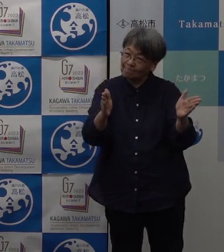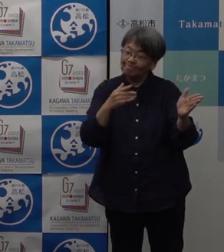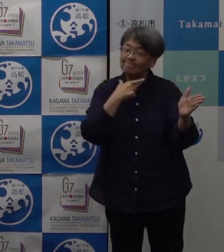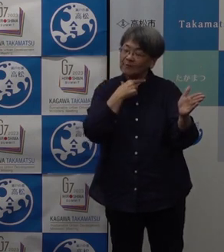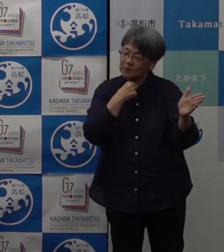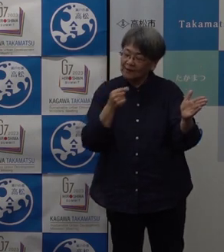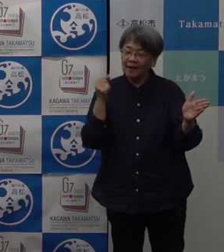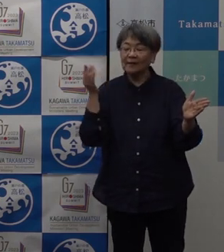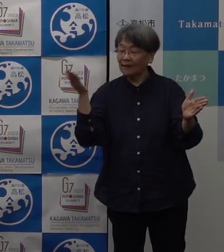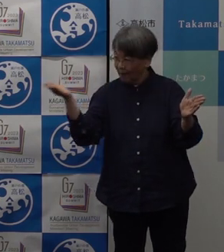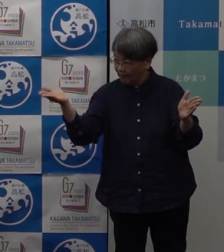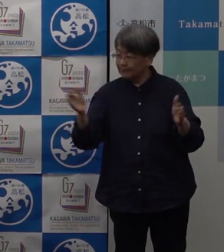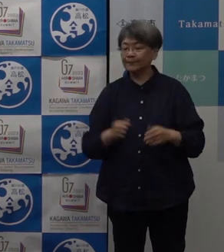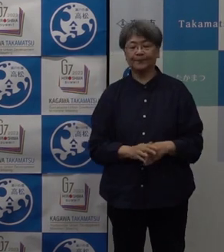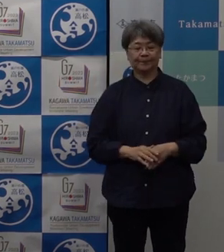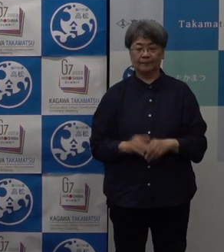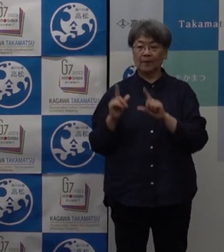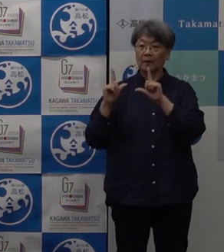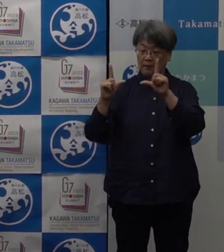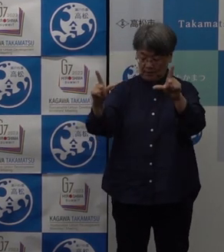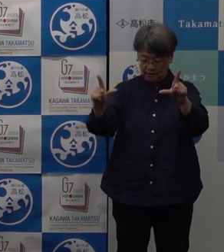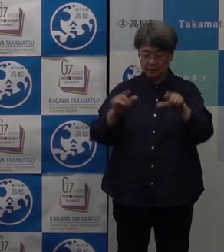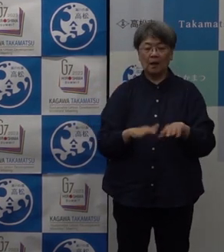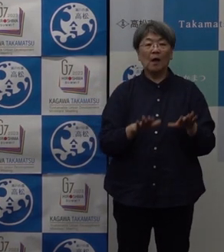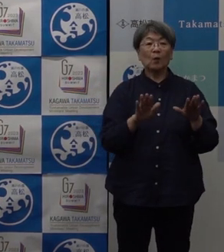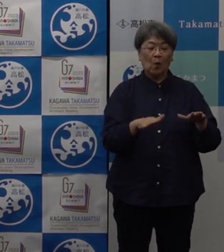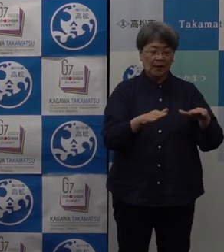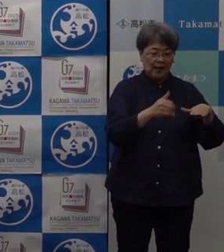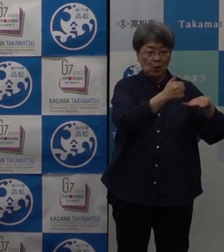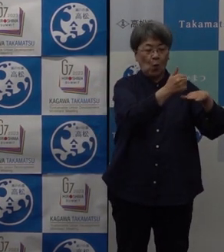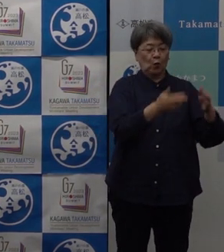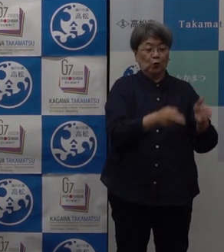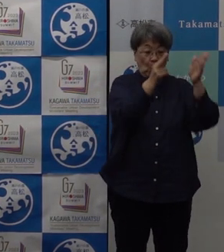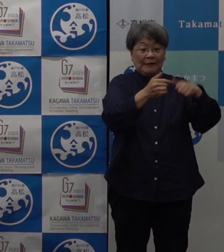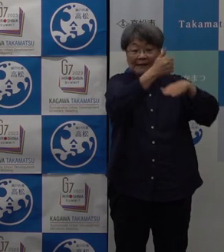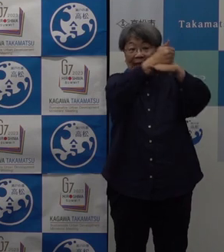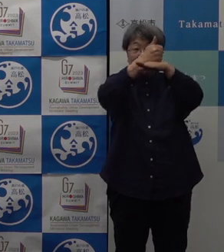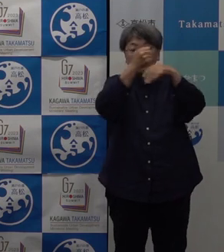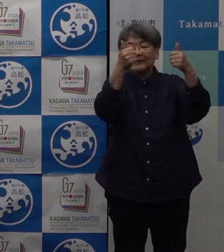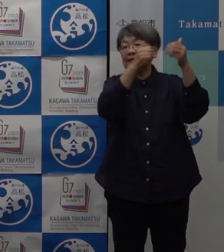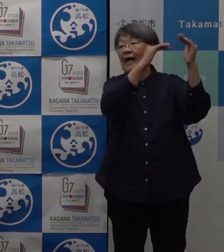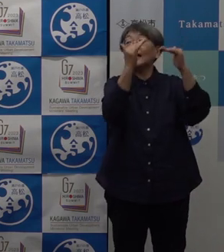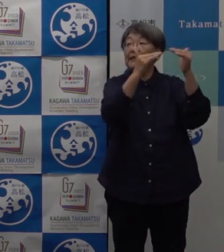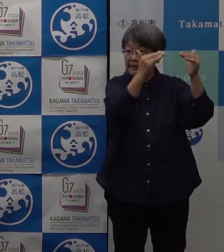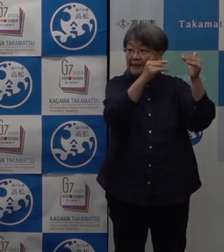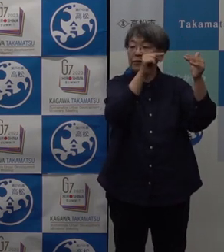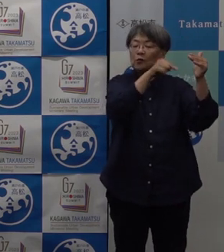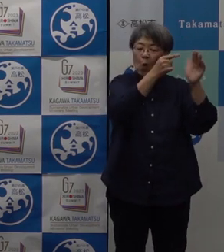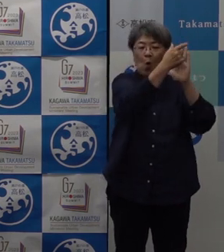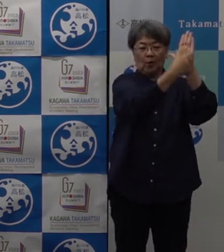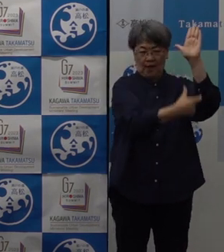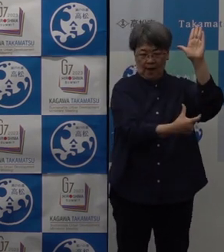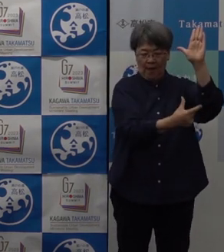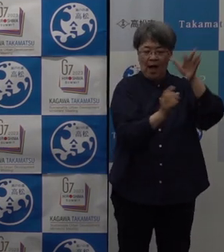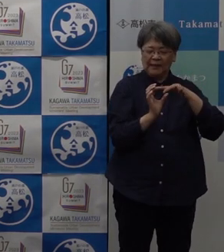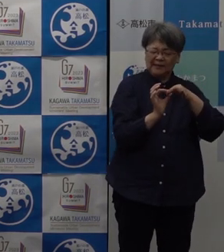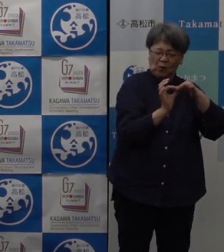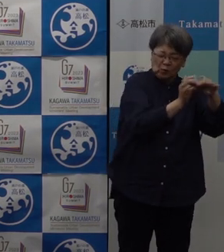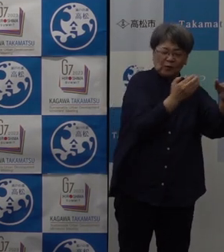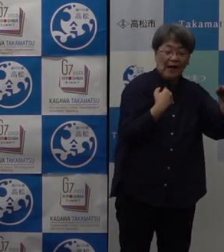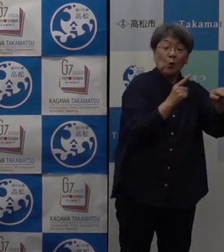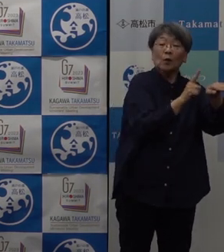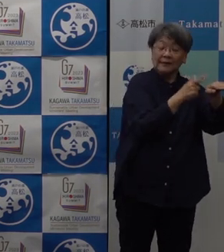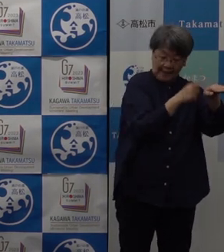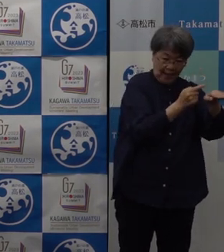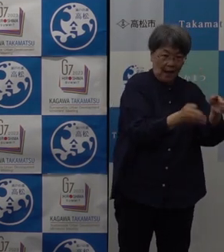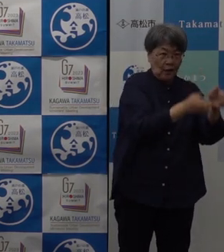か、改めてお願いします。 はい、まあ、今回の都市大臣会合のテーマっていうのが、持続可能性のある